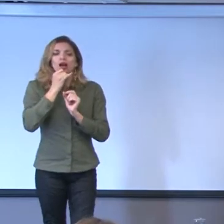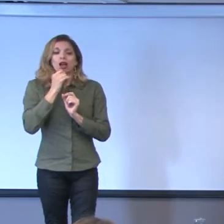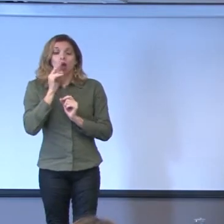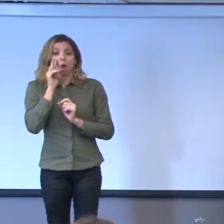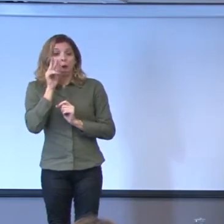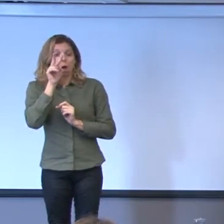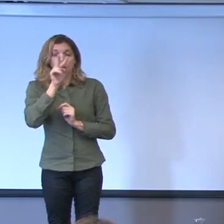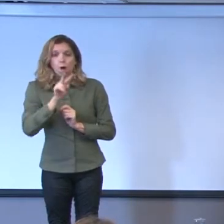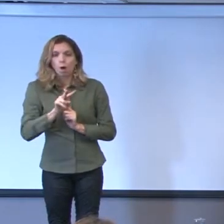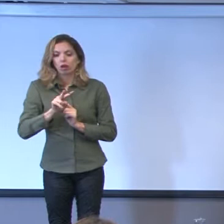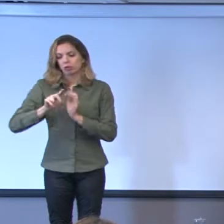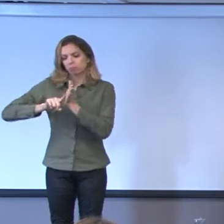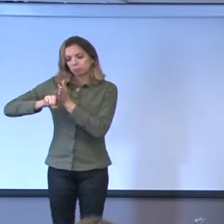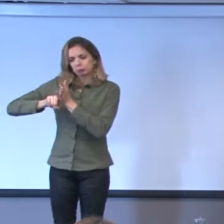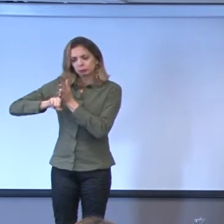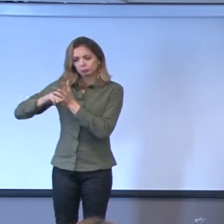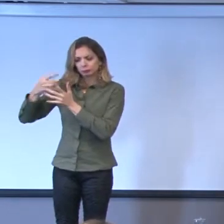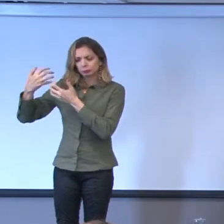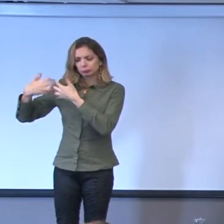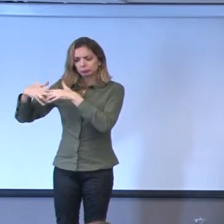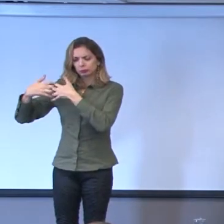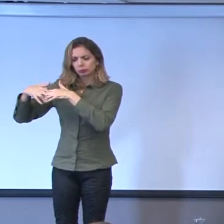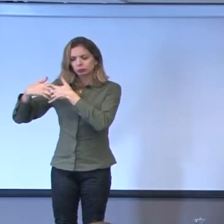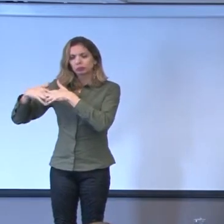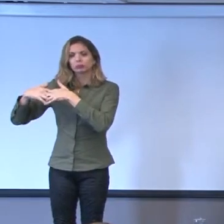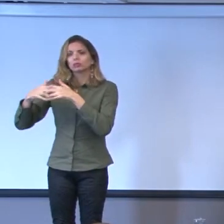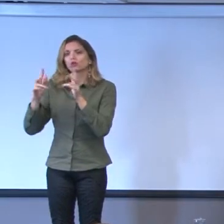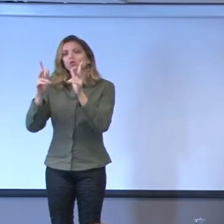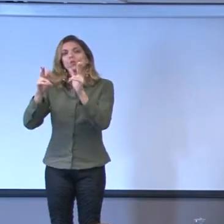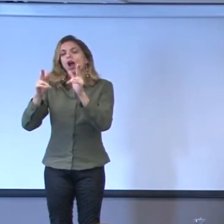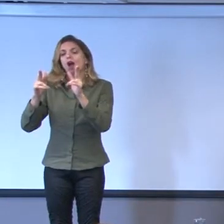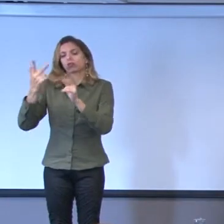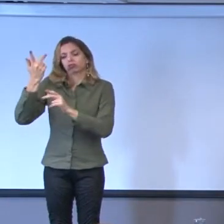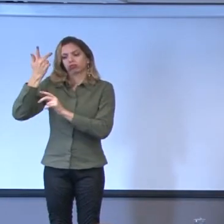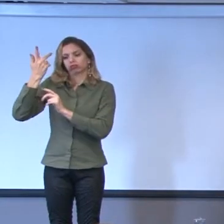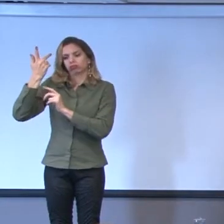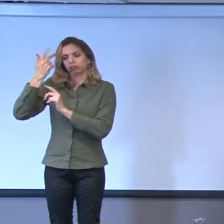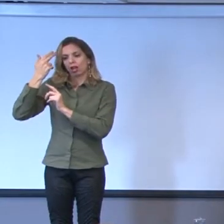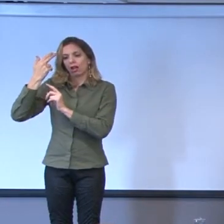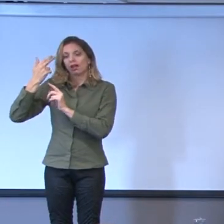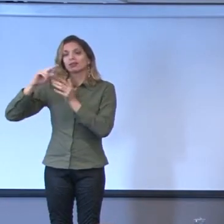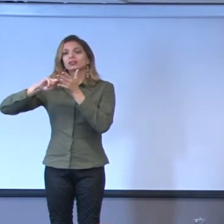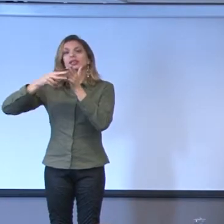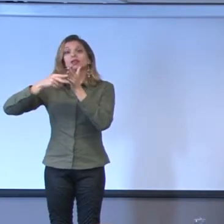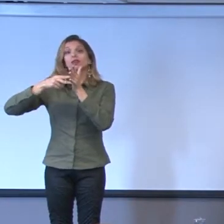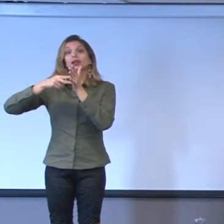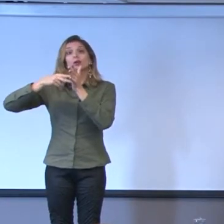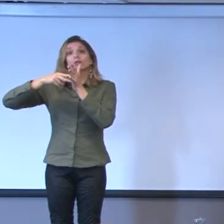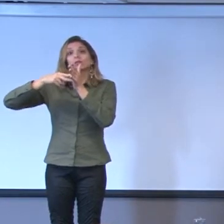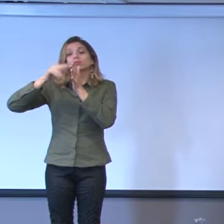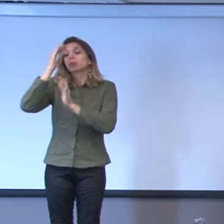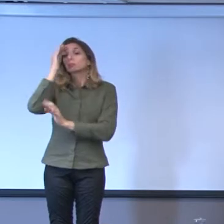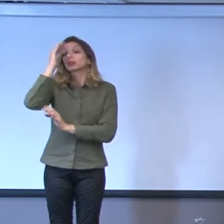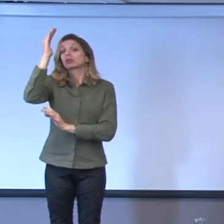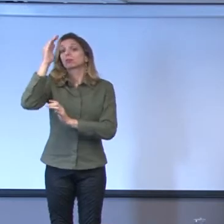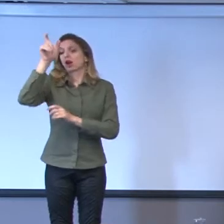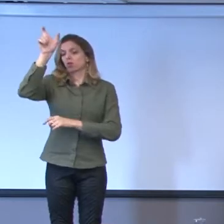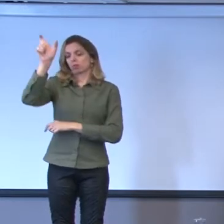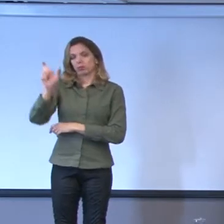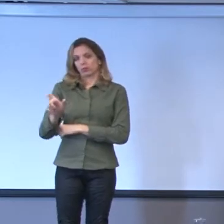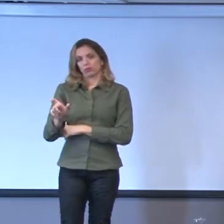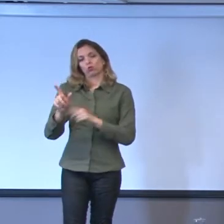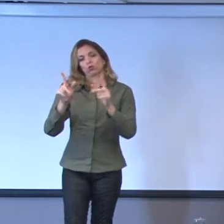olha a estatística, a curva normal de uma distribuição estatística é um perfil que está no centro dessa curva.